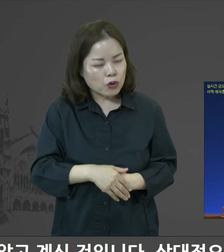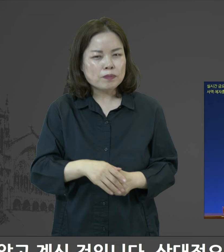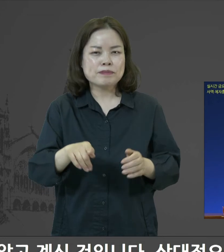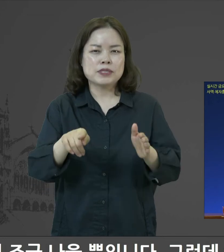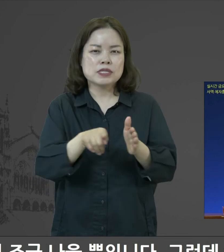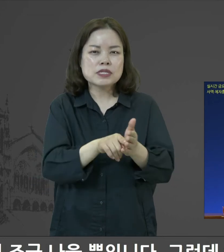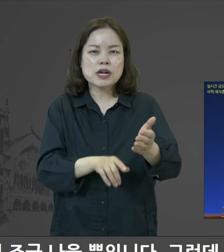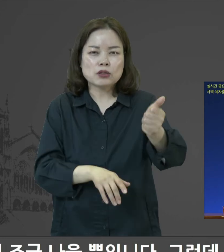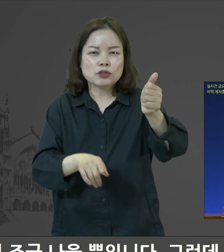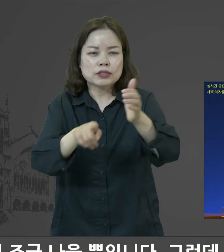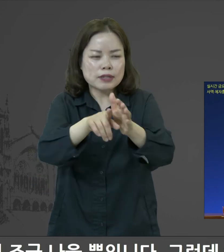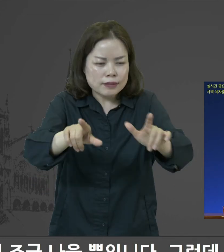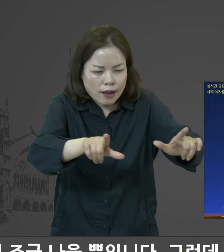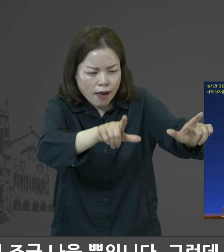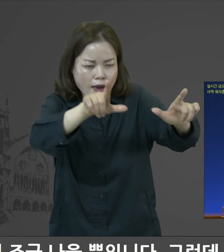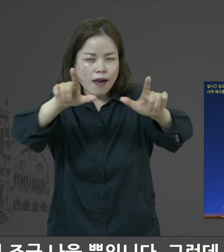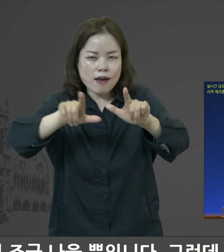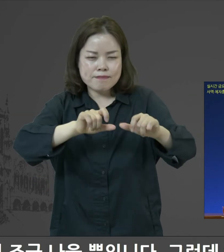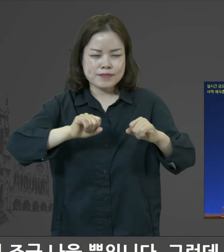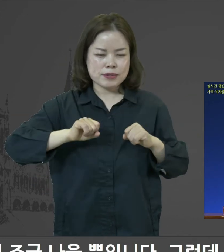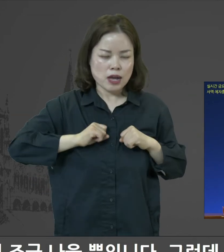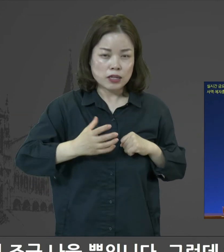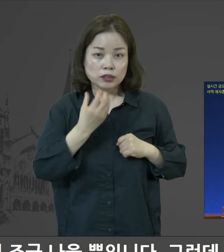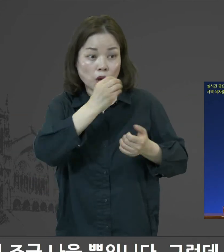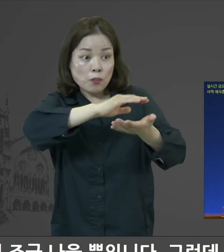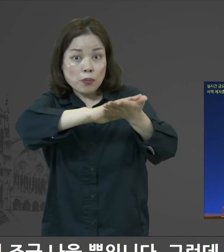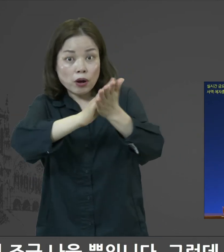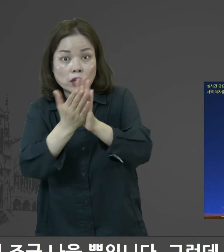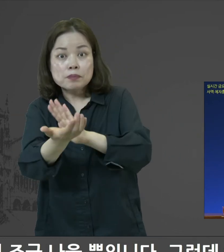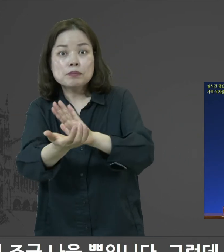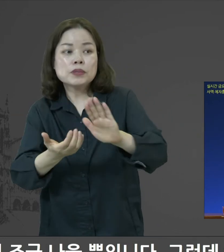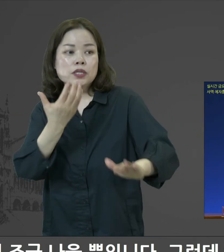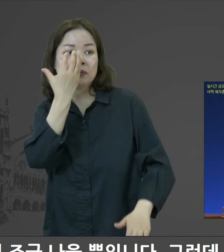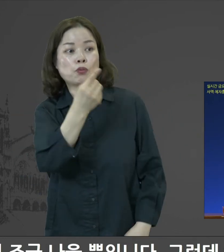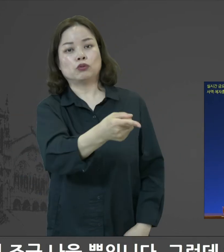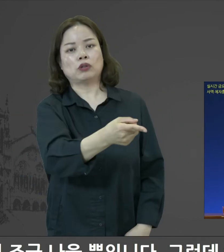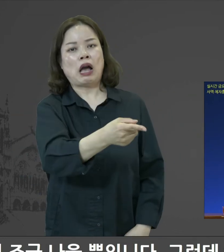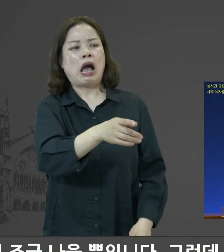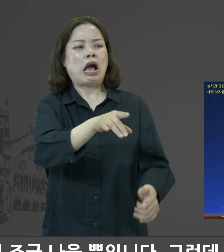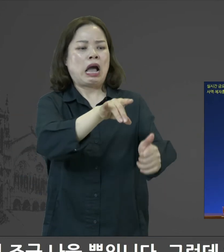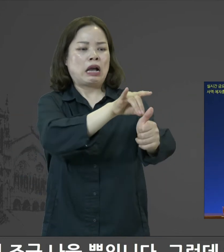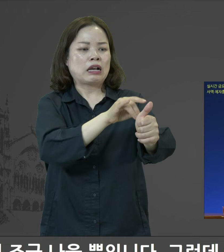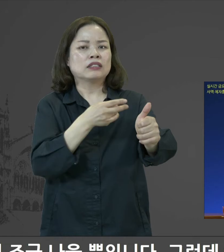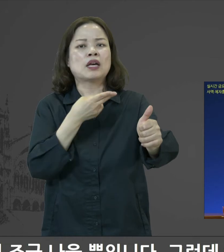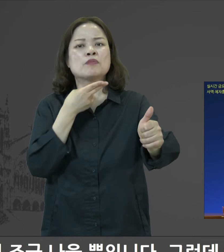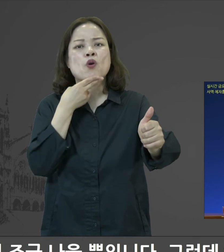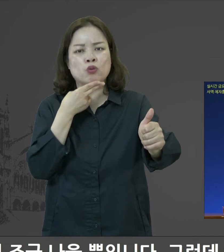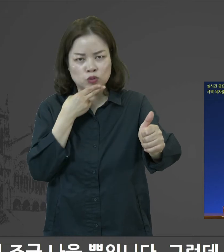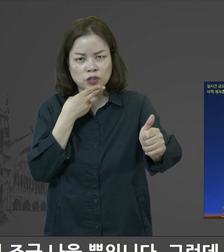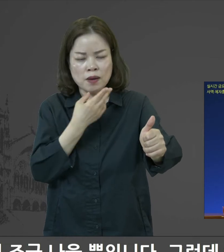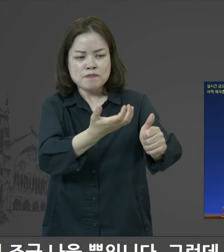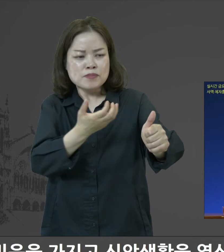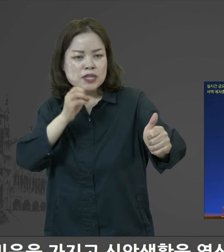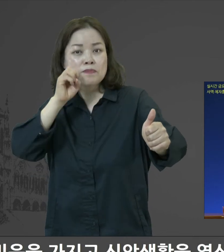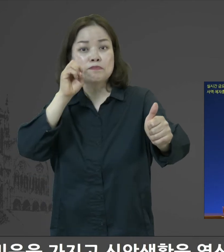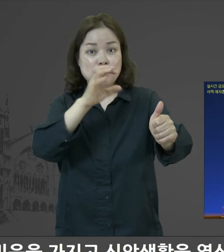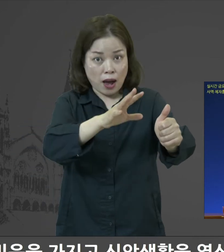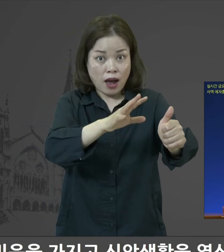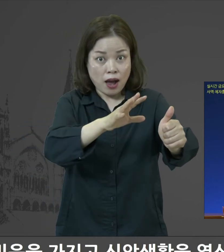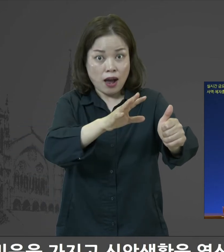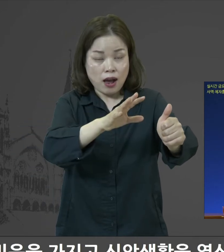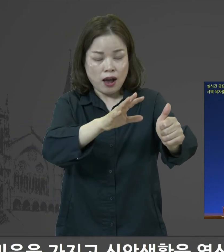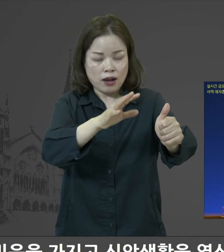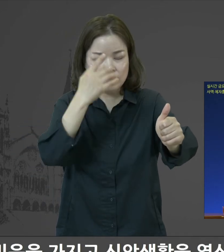믿음 가지고 신앙생활 열심히 해서 성화될 거를 미리 보시고 간사함이 없구나, 이렇게 미리 말씀해 주시는